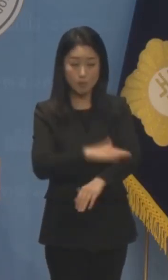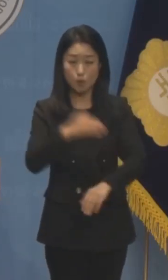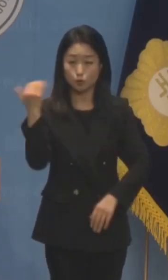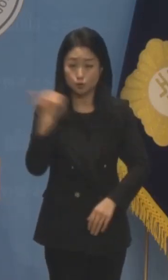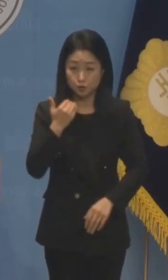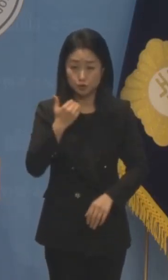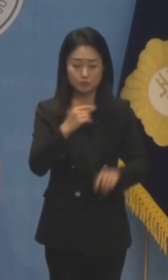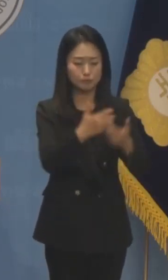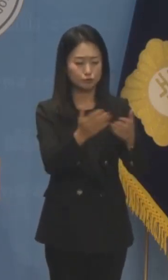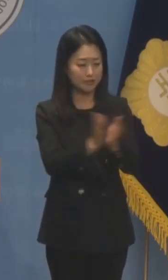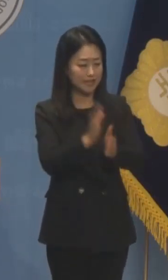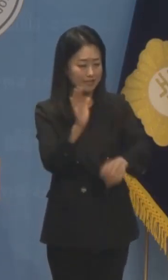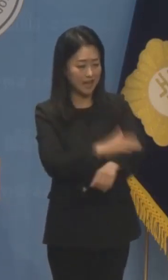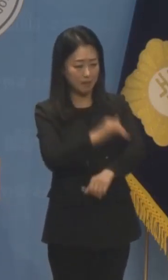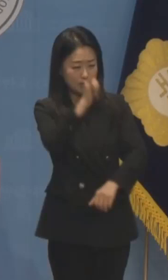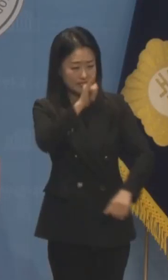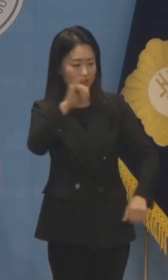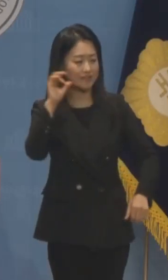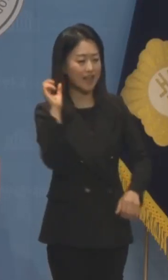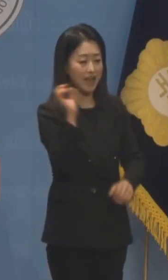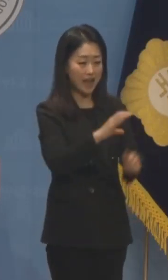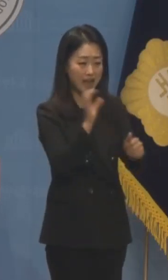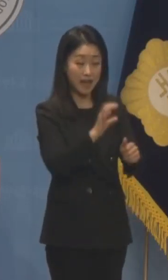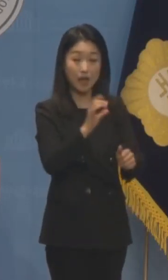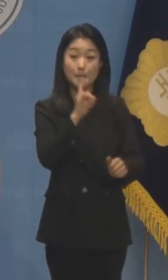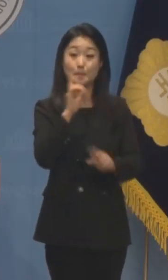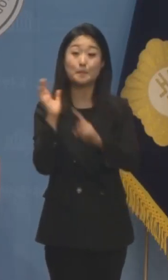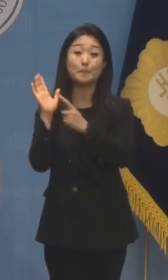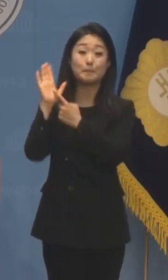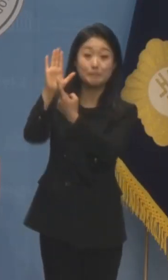전적으로 민주당의 책임이라고 말했습니다.